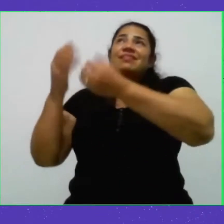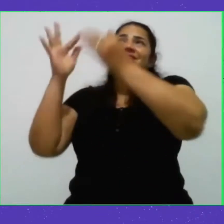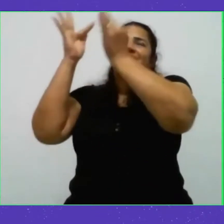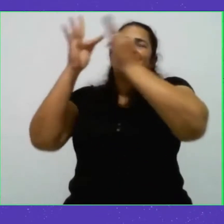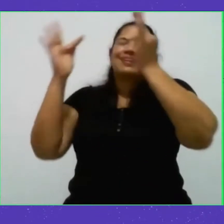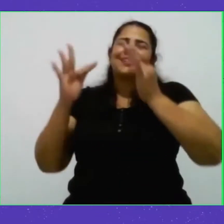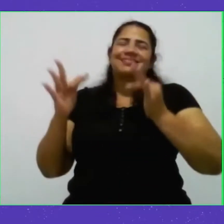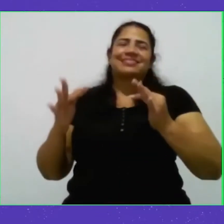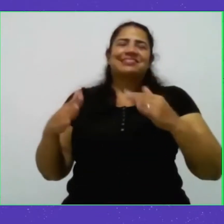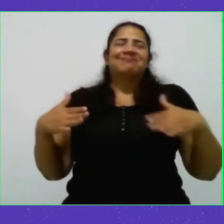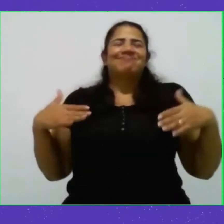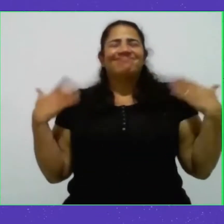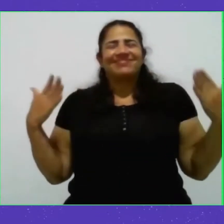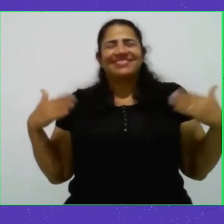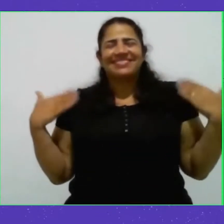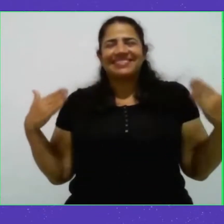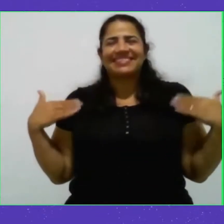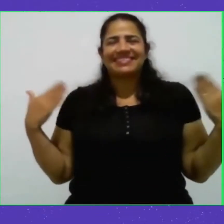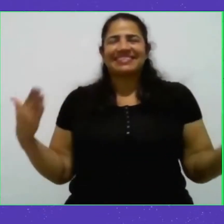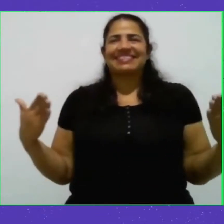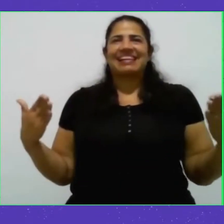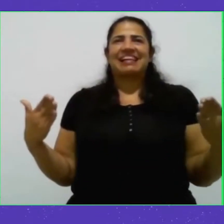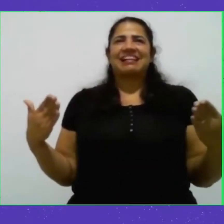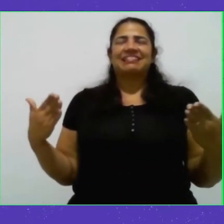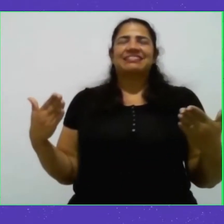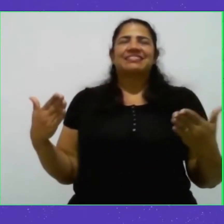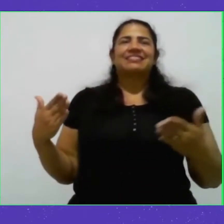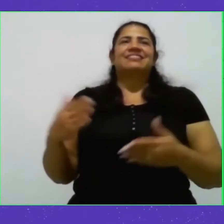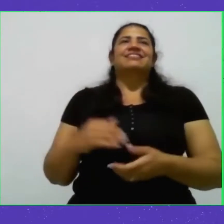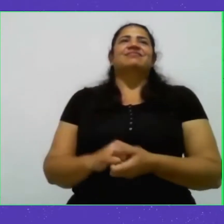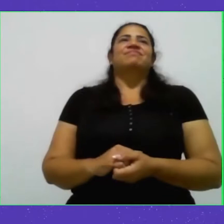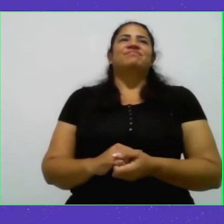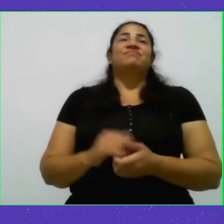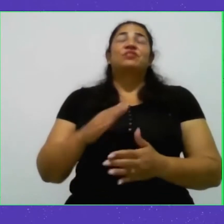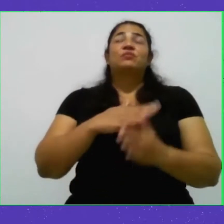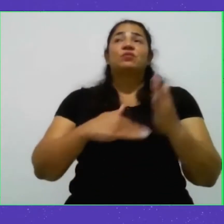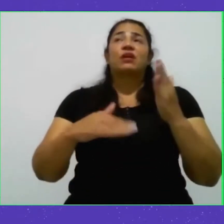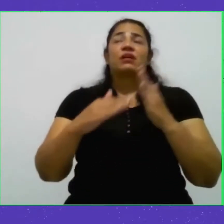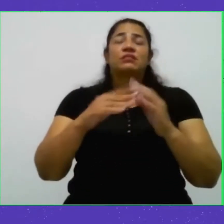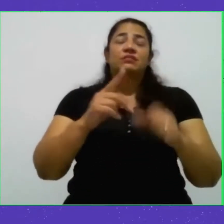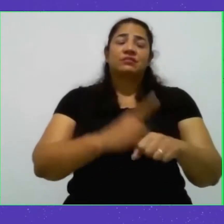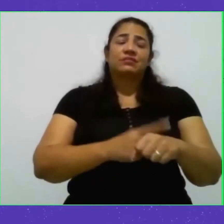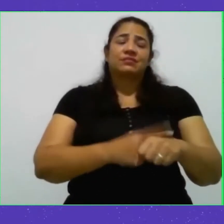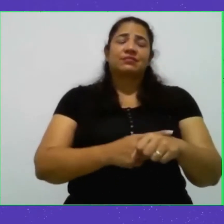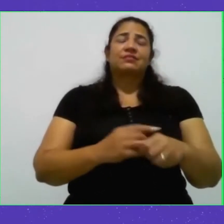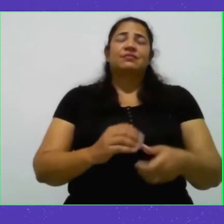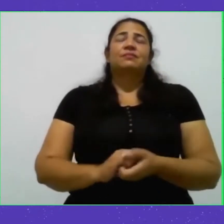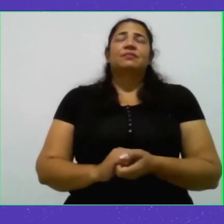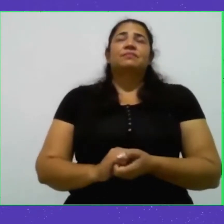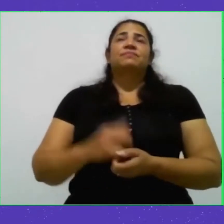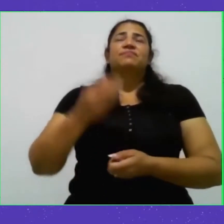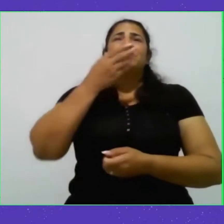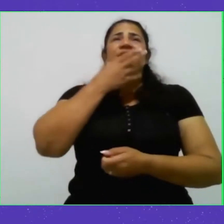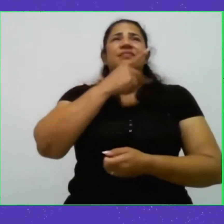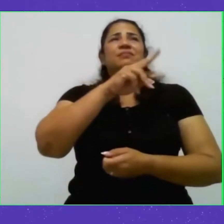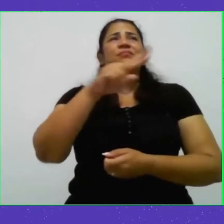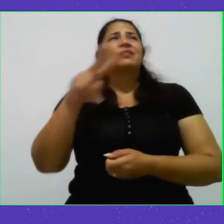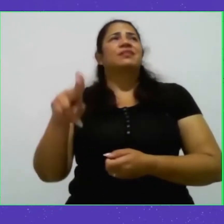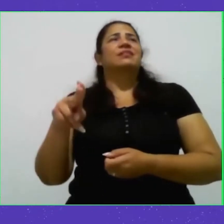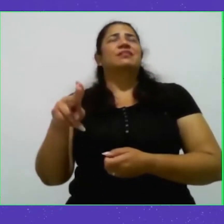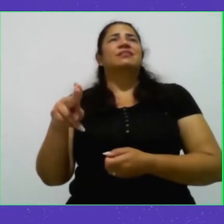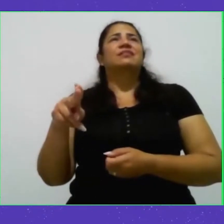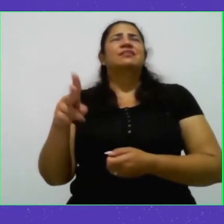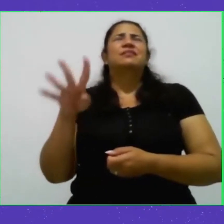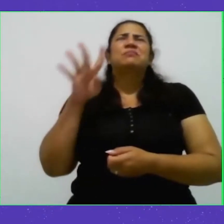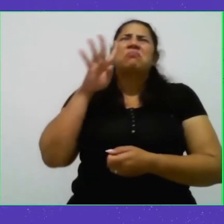ele em todo o tempo. Irmãos, esse era um ambiente que existia entre o pai